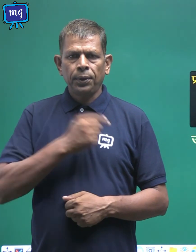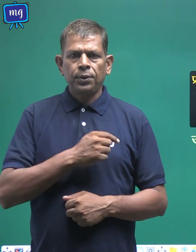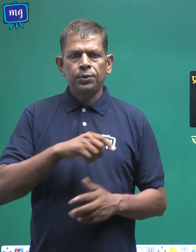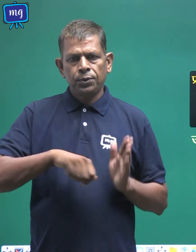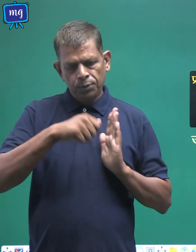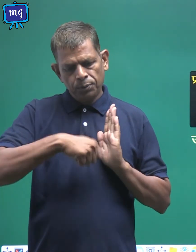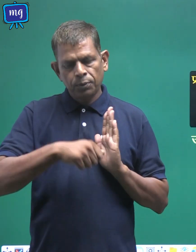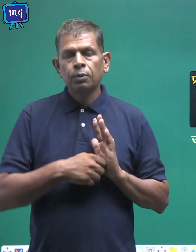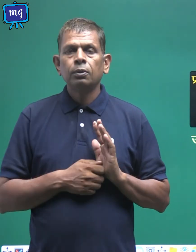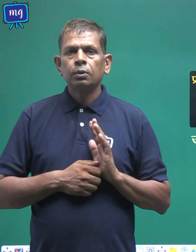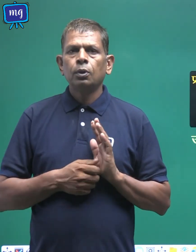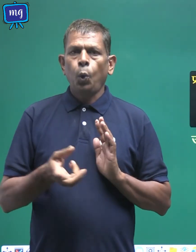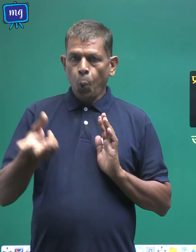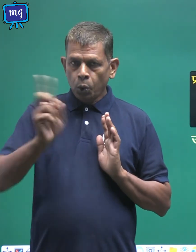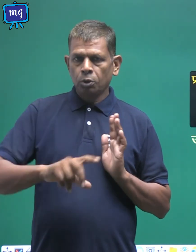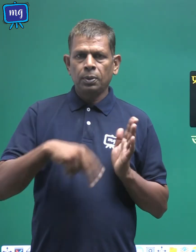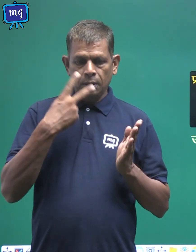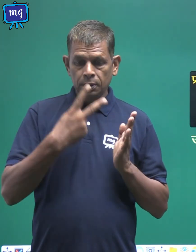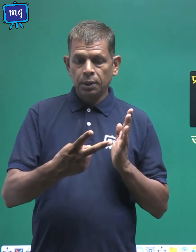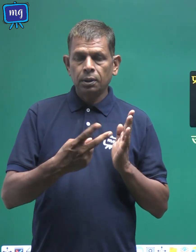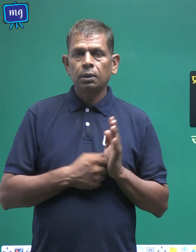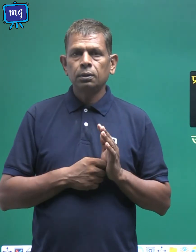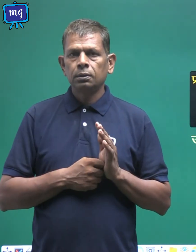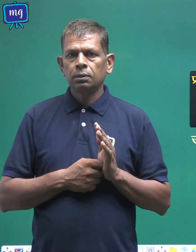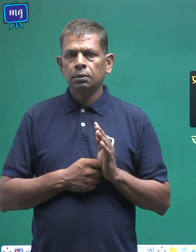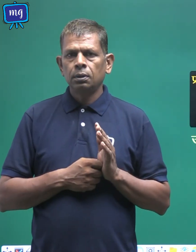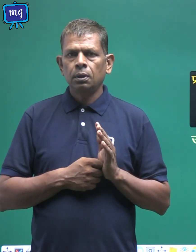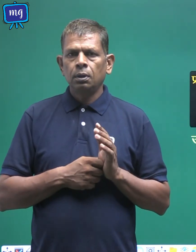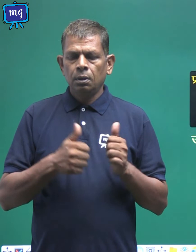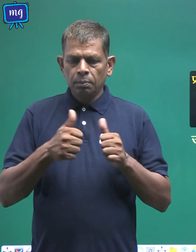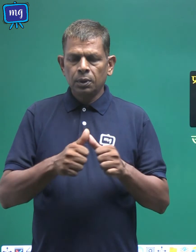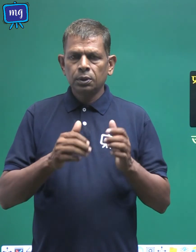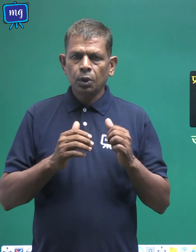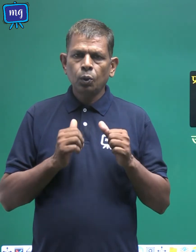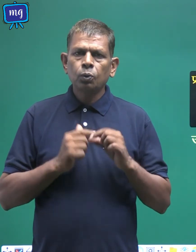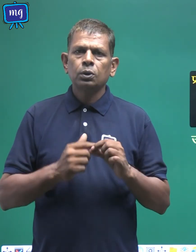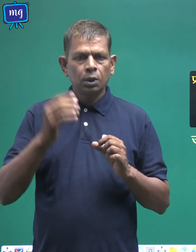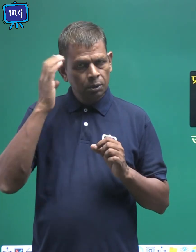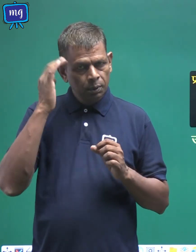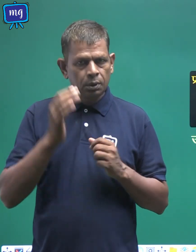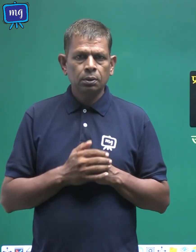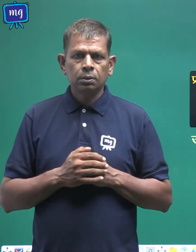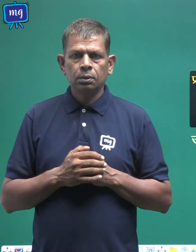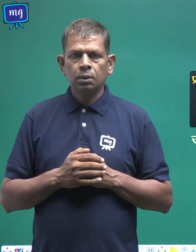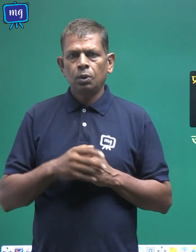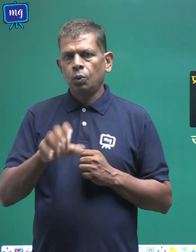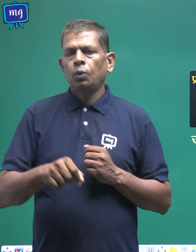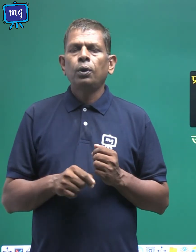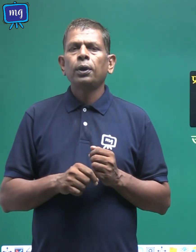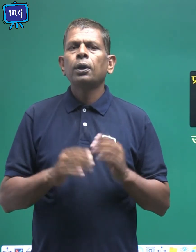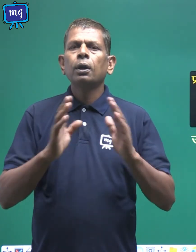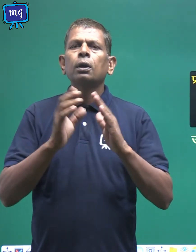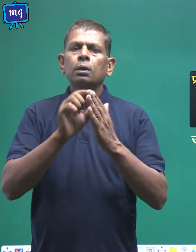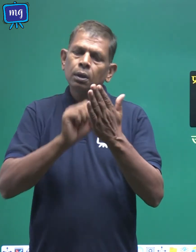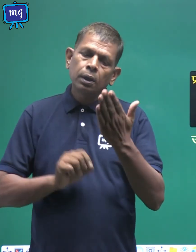को दोबारा देखना, प्रश्न उत्तर समझना और गृह कार्य भी